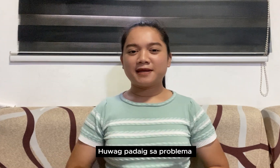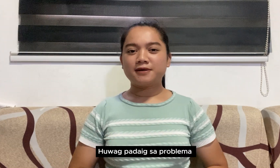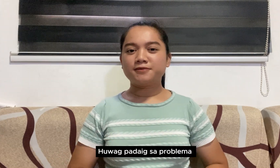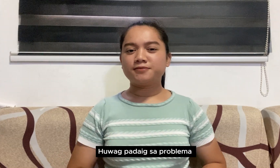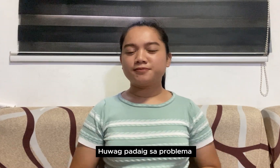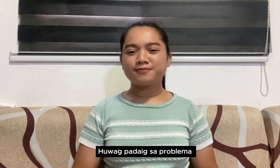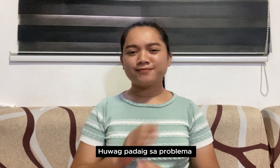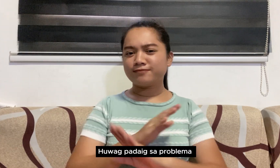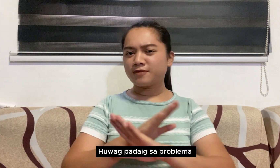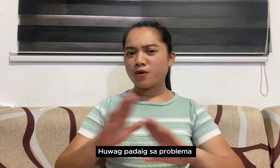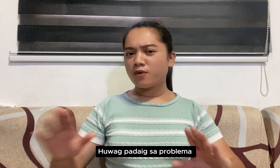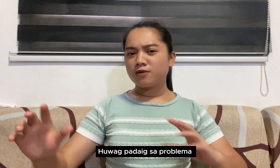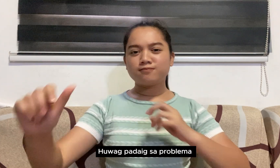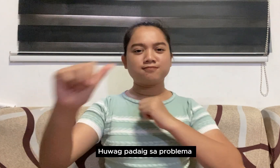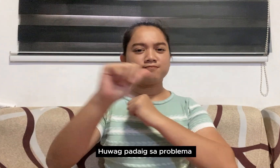huwag padaig sa problema.